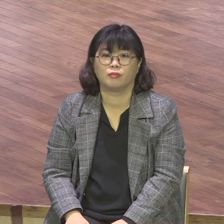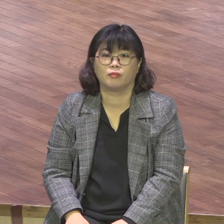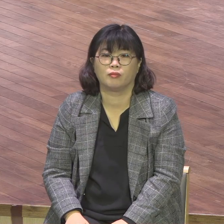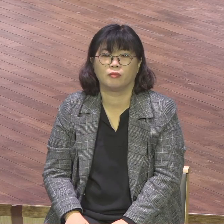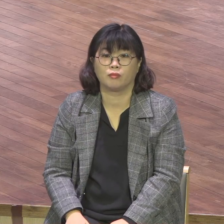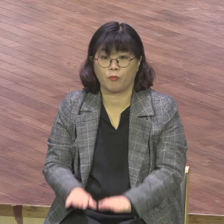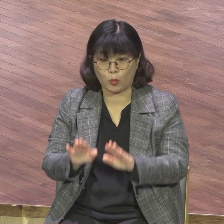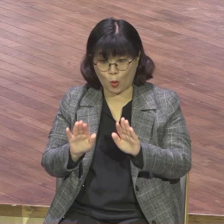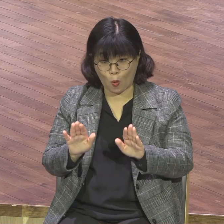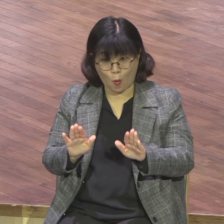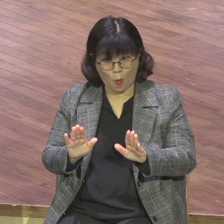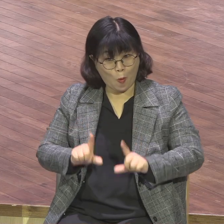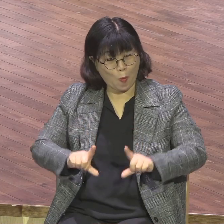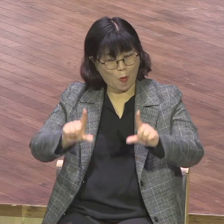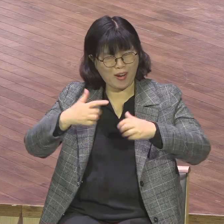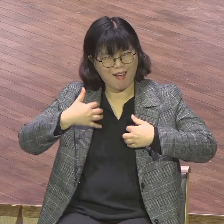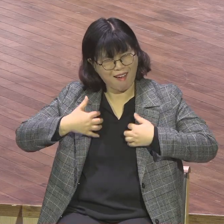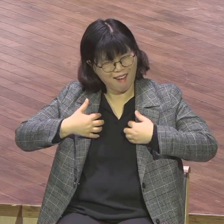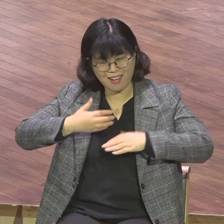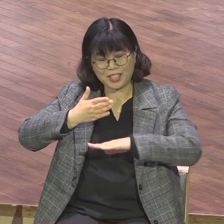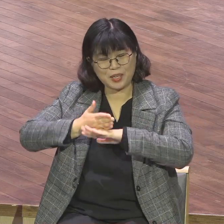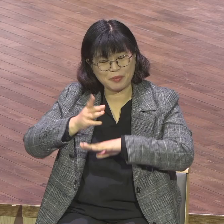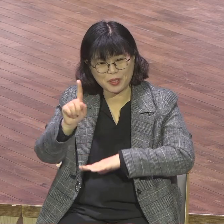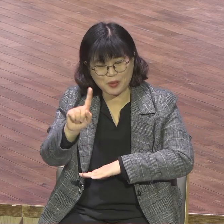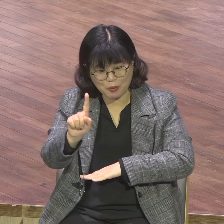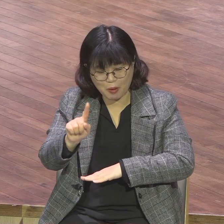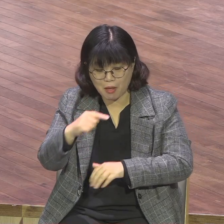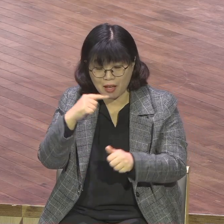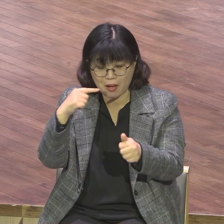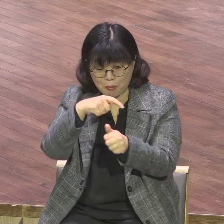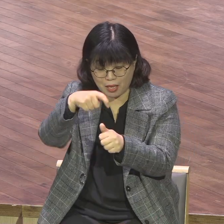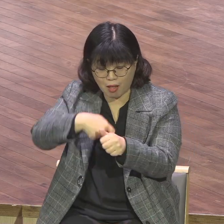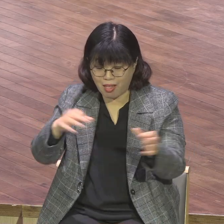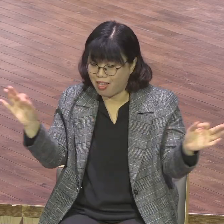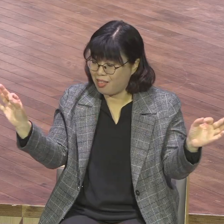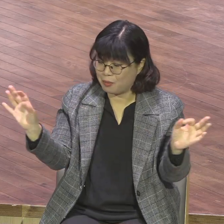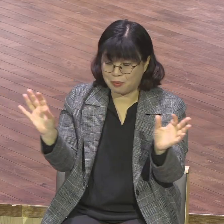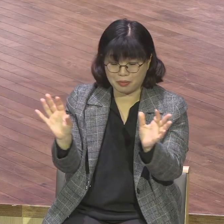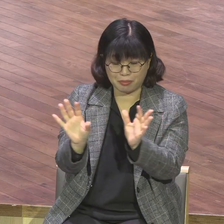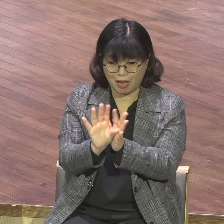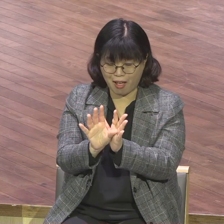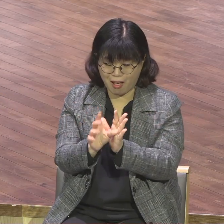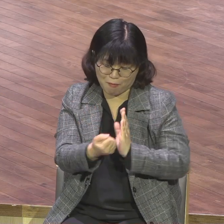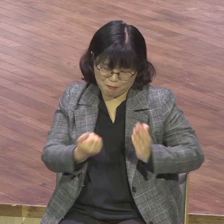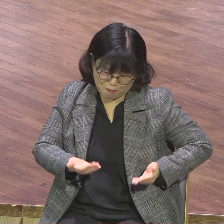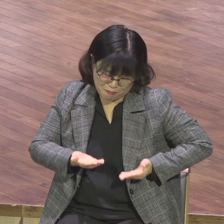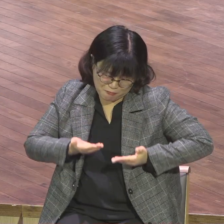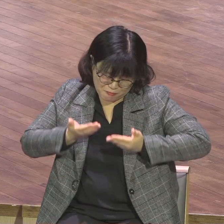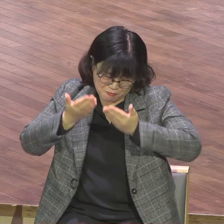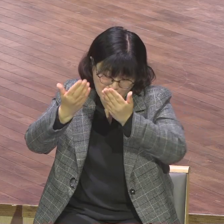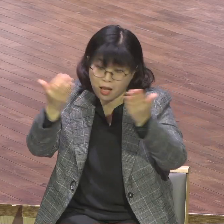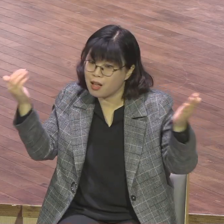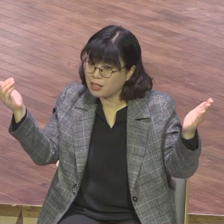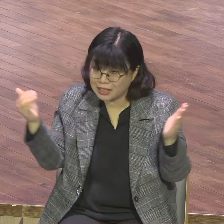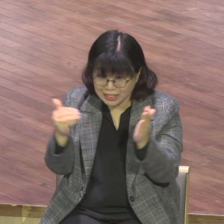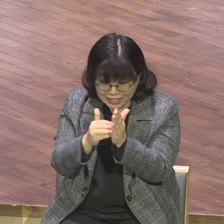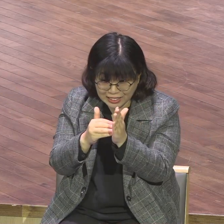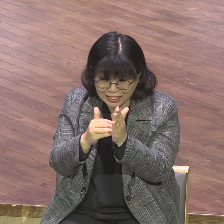통해서 237 나라 세계 선교를 위한 이 플랫폼이 구축이 되어졌습니다.